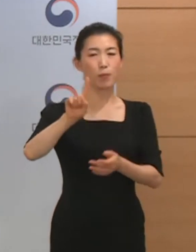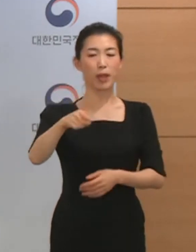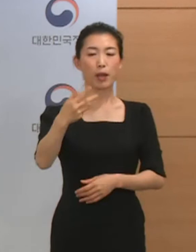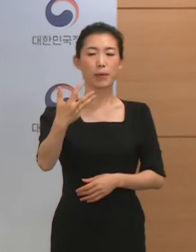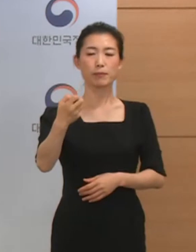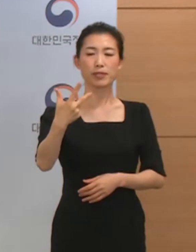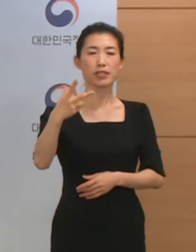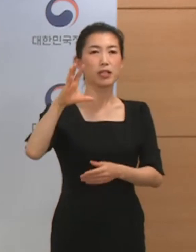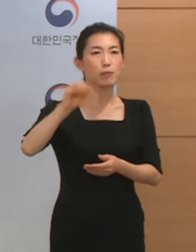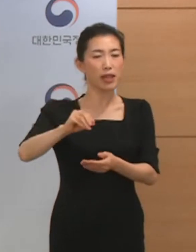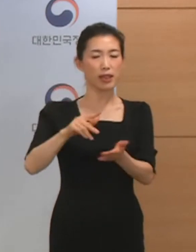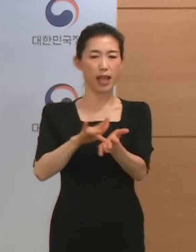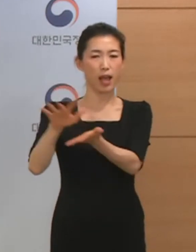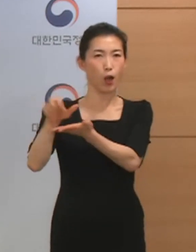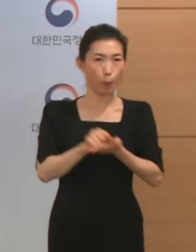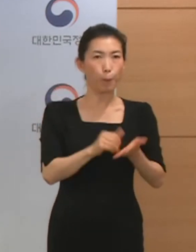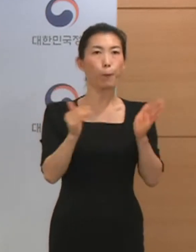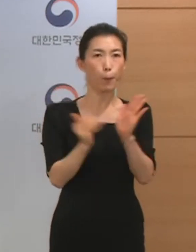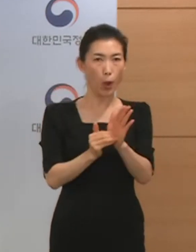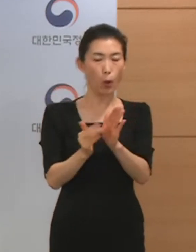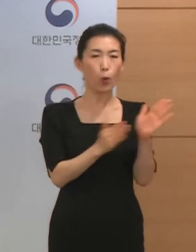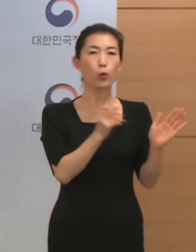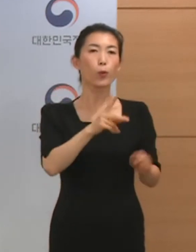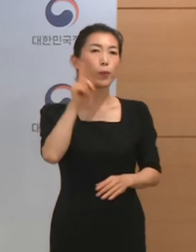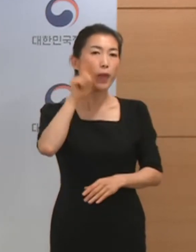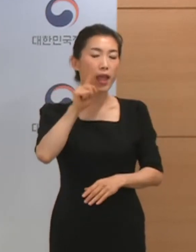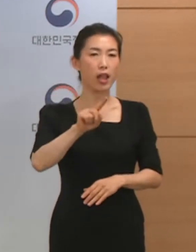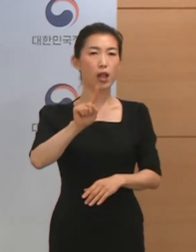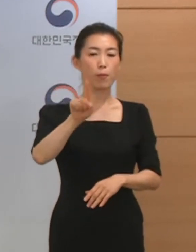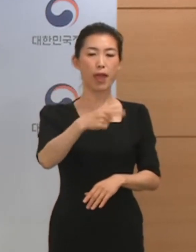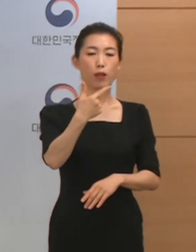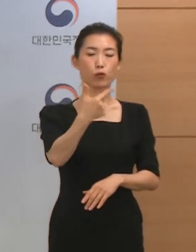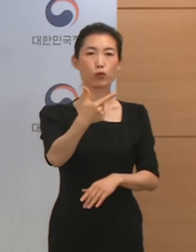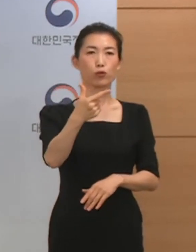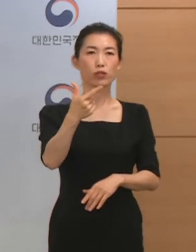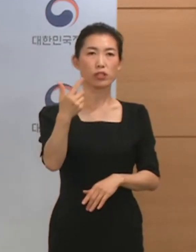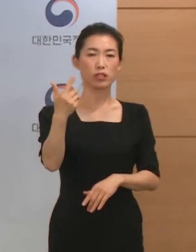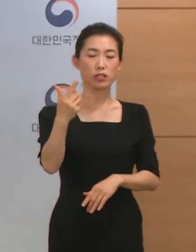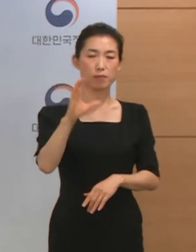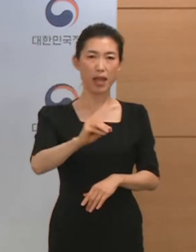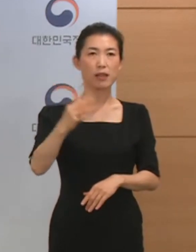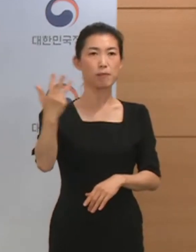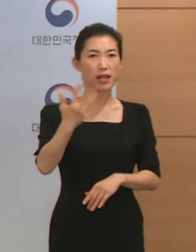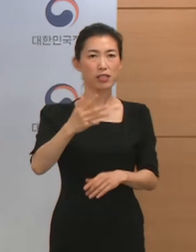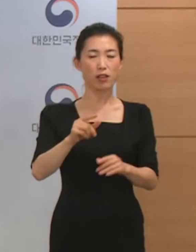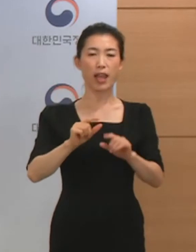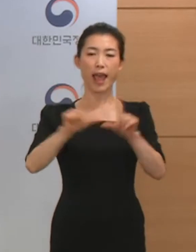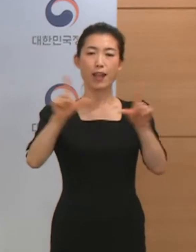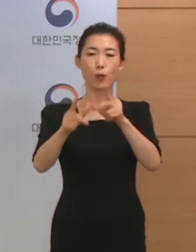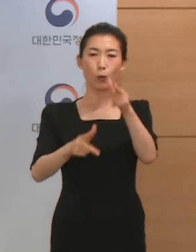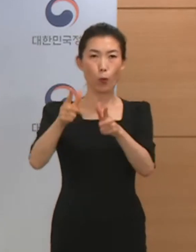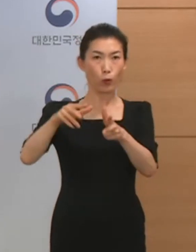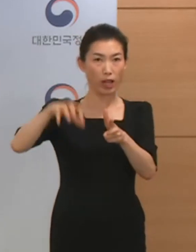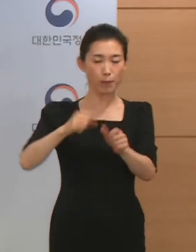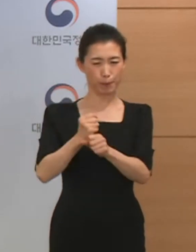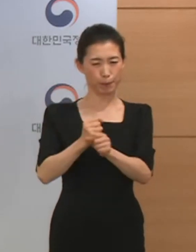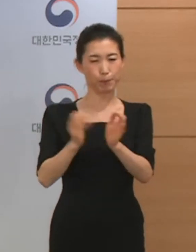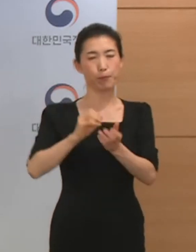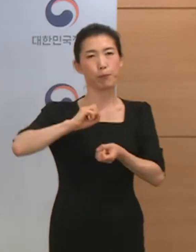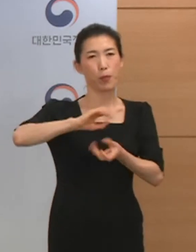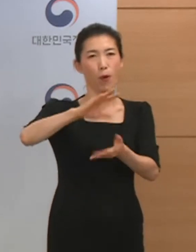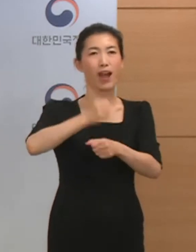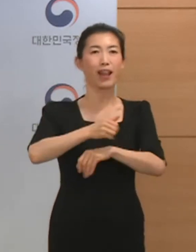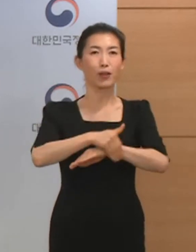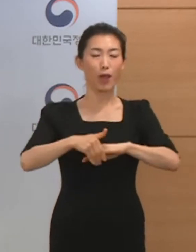백신이 도입되었고 내일 106.8만 회분이 안동공장에서 추가로 출하됩니다. 며칠